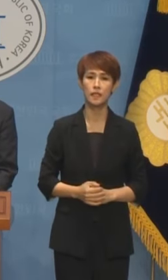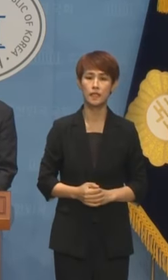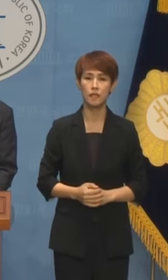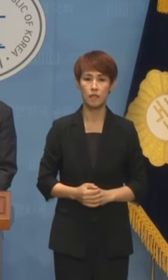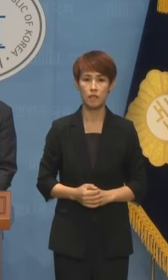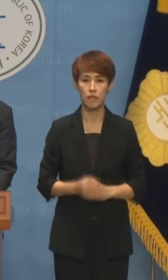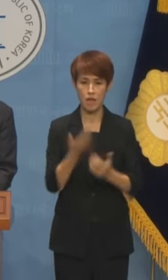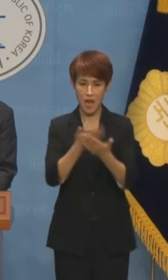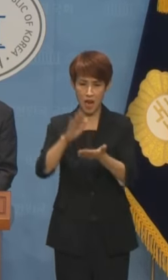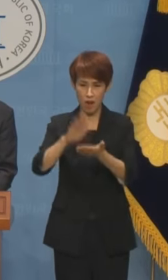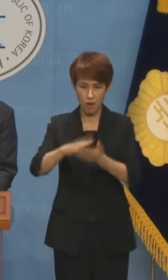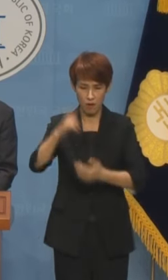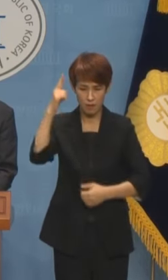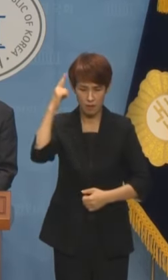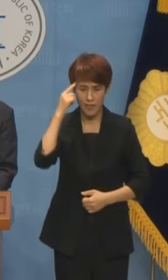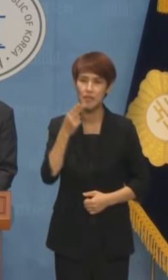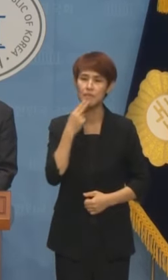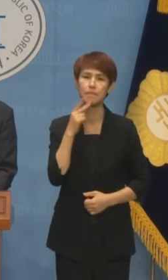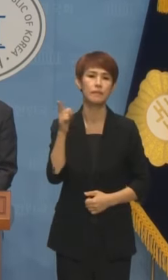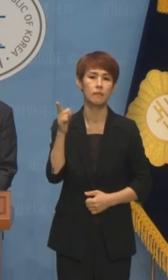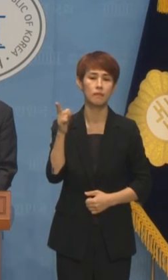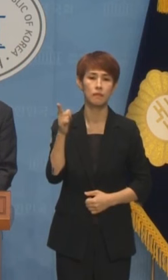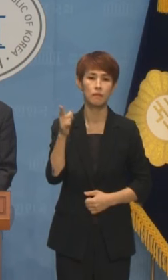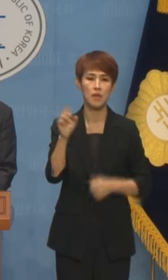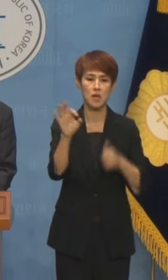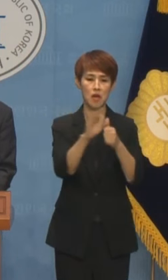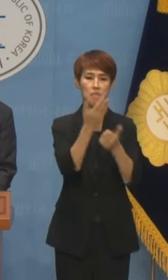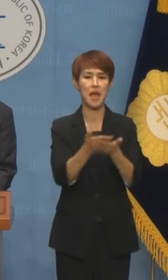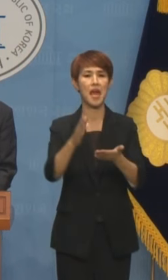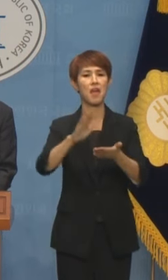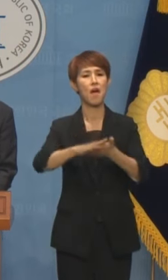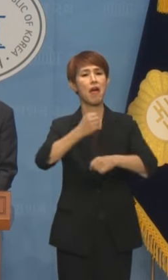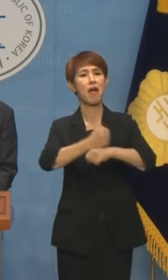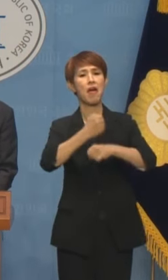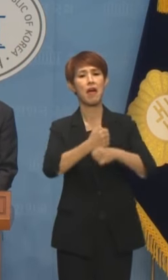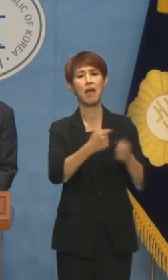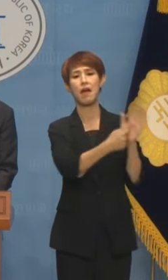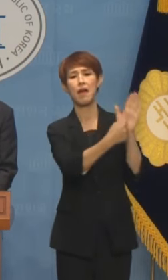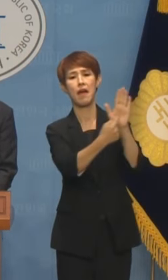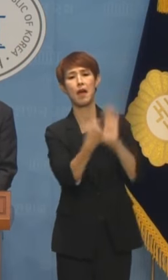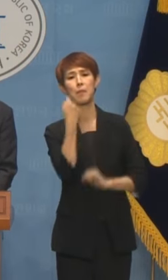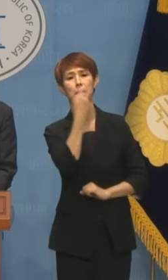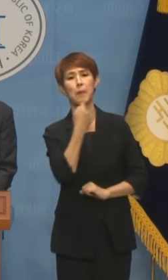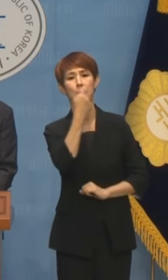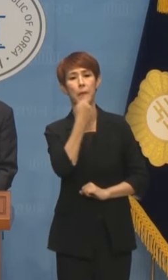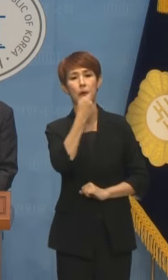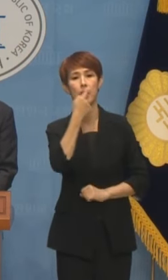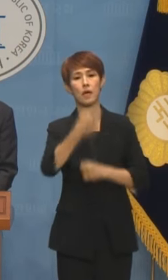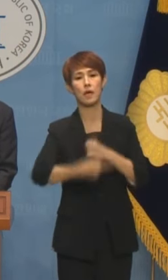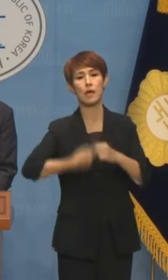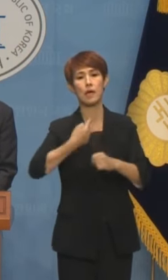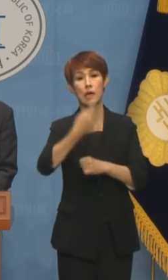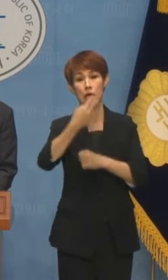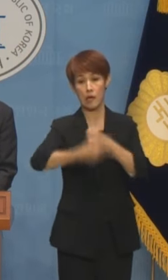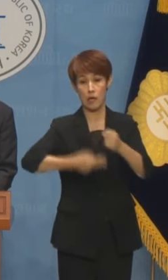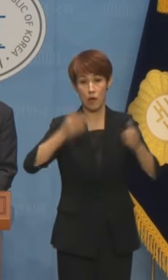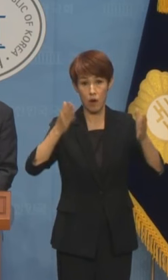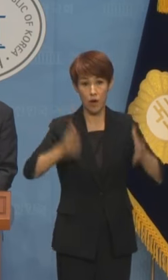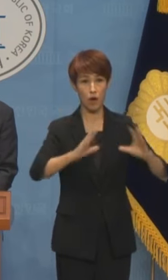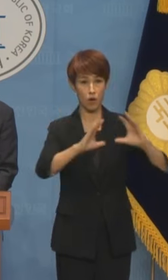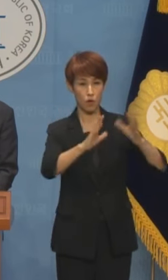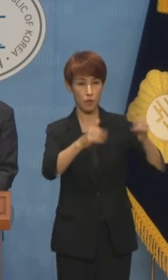실제 개혁 의지도 없으면서 연금 개혁 구호만을 반복하면서 지난 2년 동안